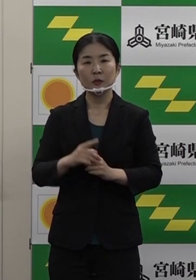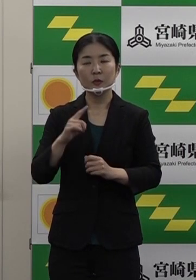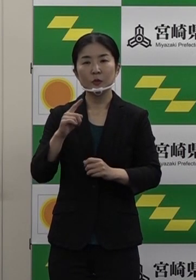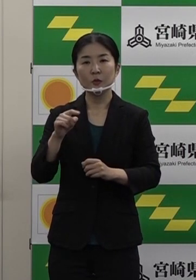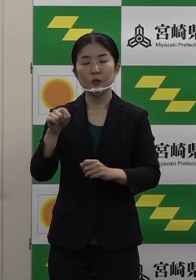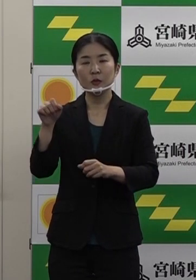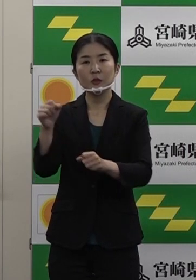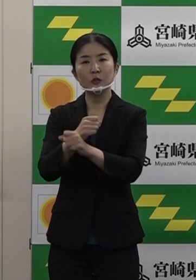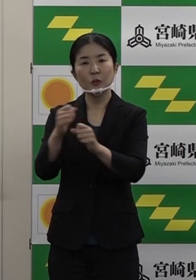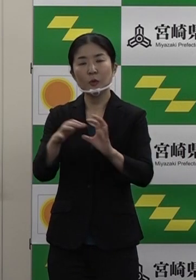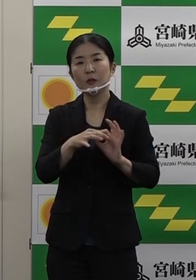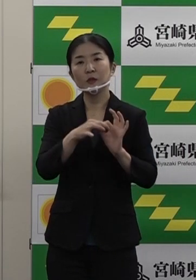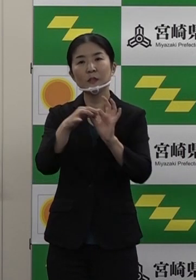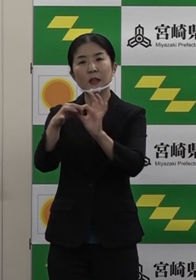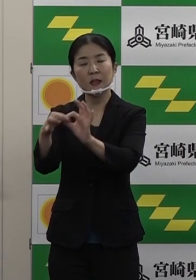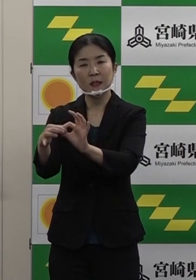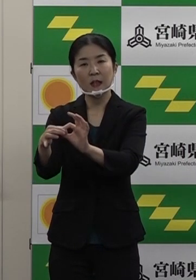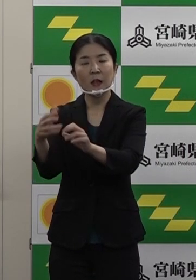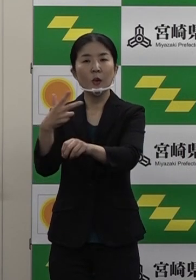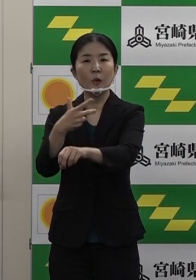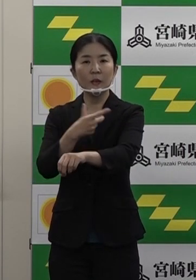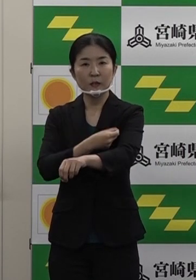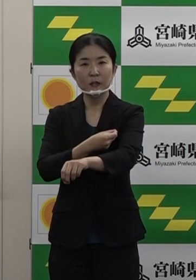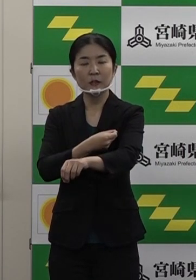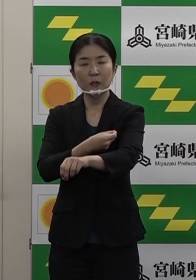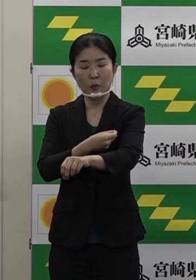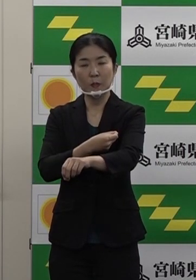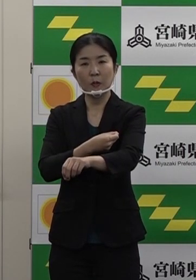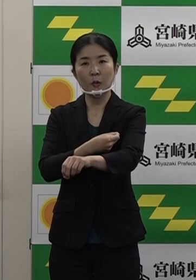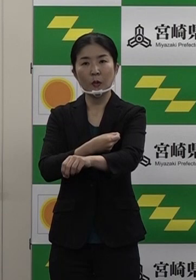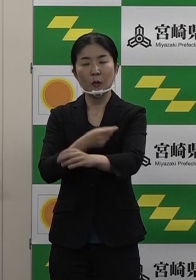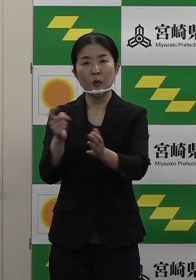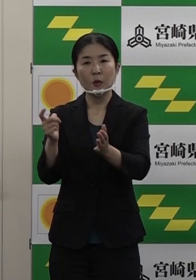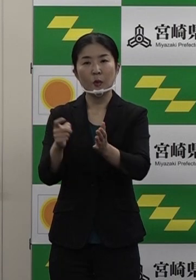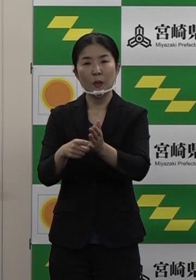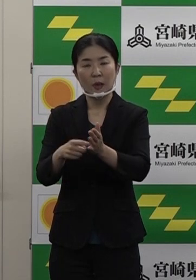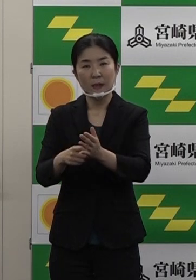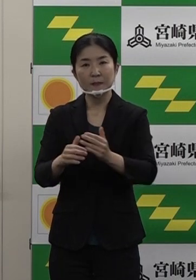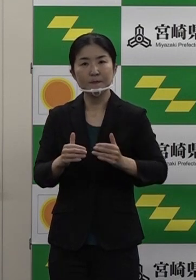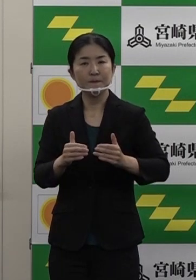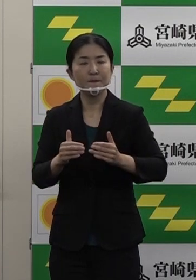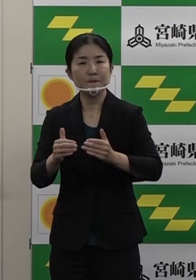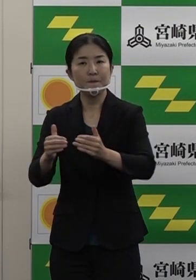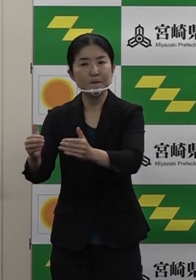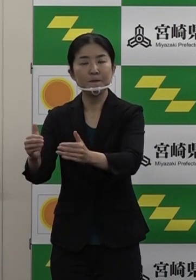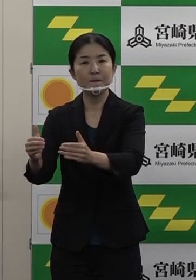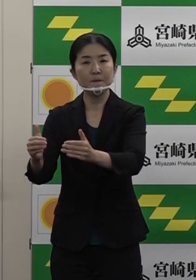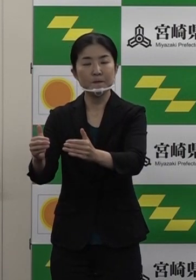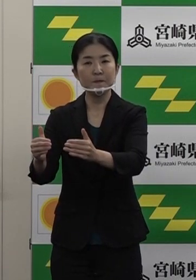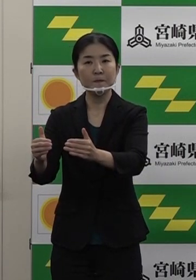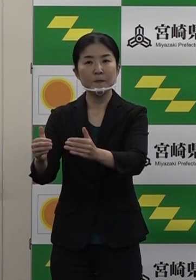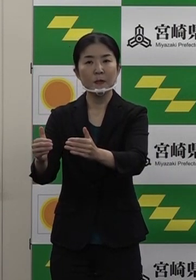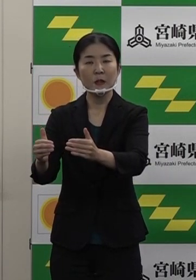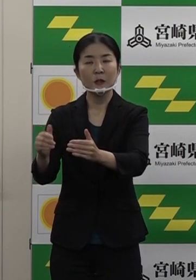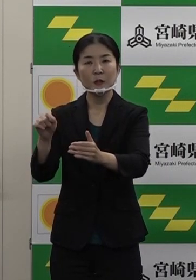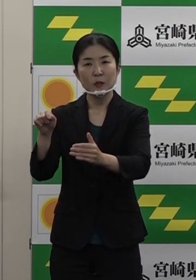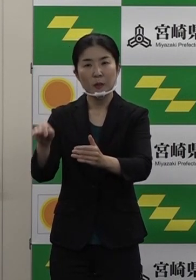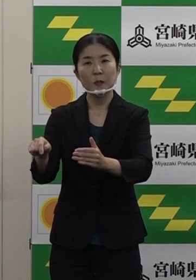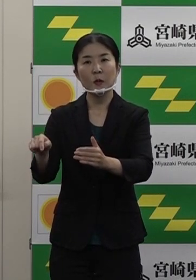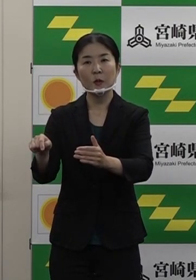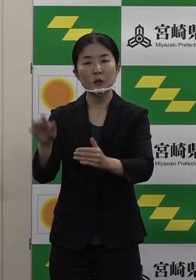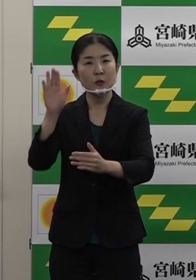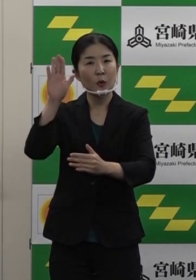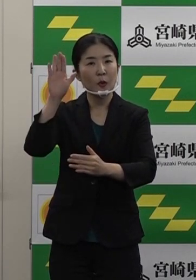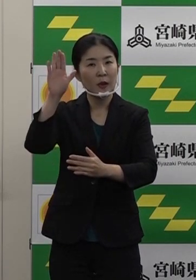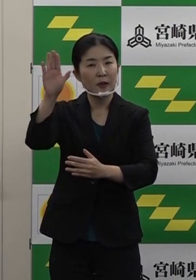結びつけていきながら、ワクチン接種の加速化、そういったところも並行して進んでいく、なんとかですね、